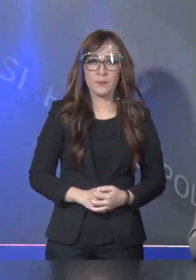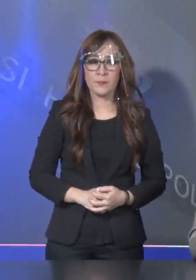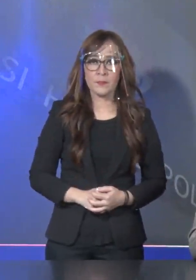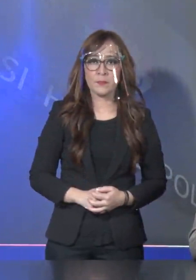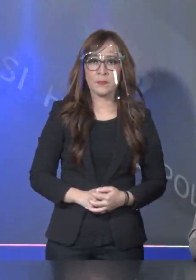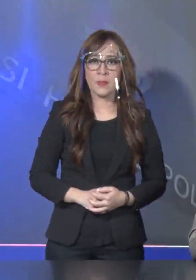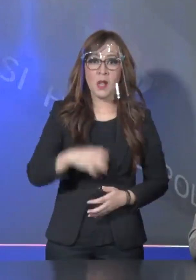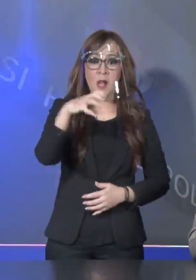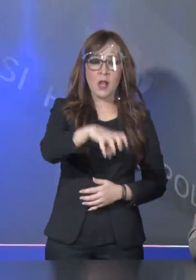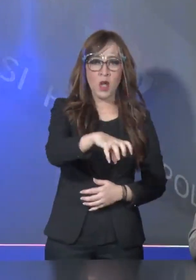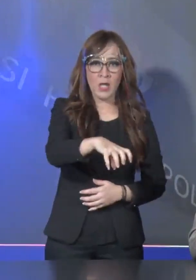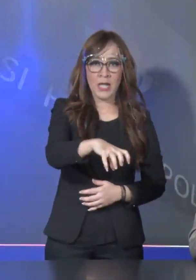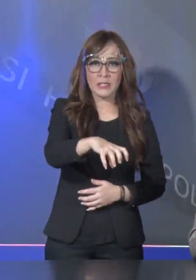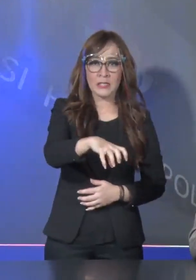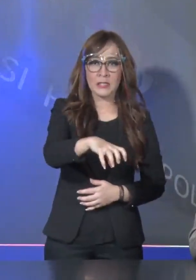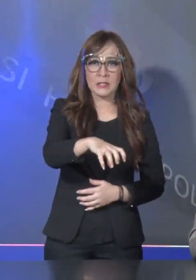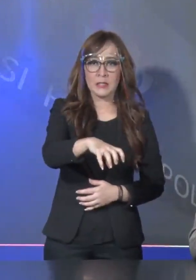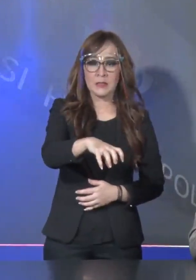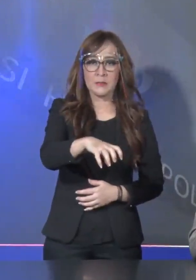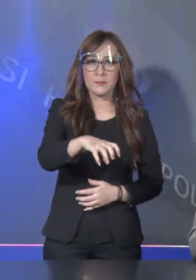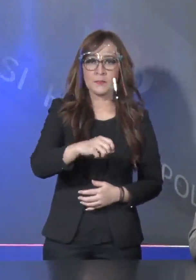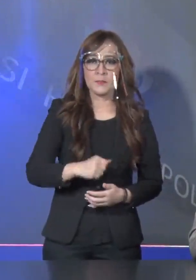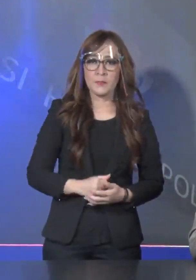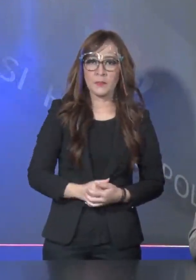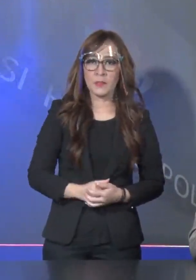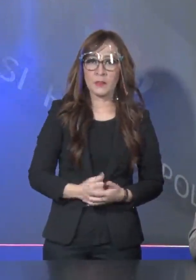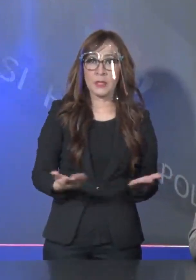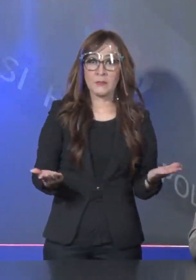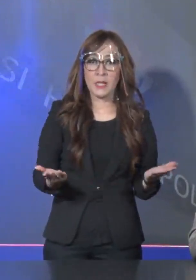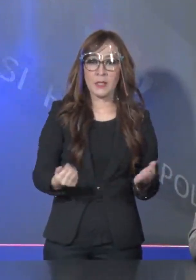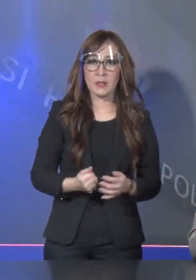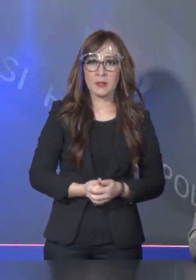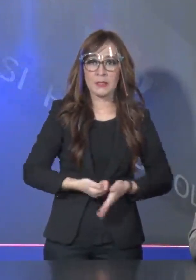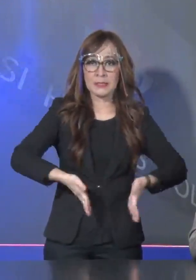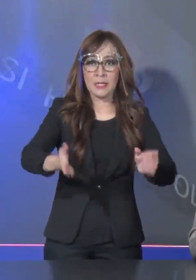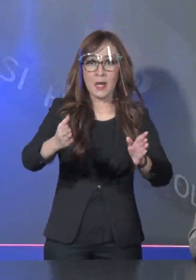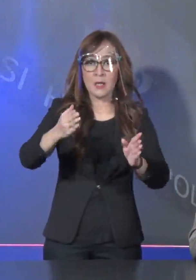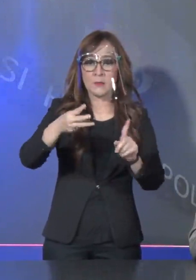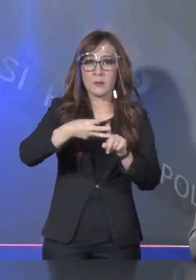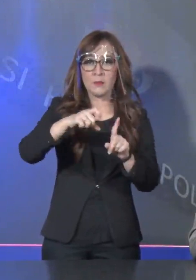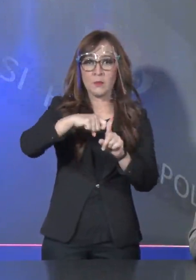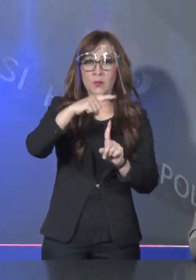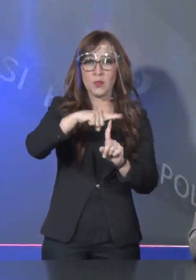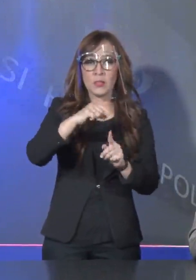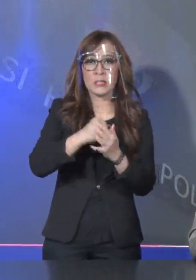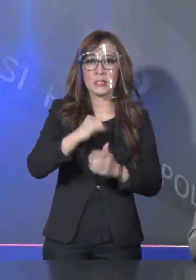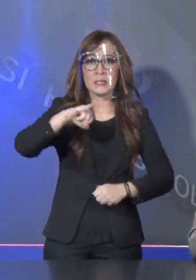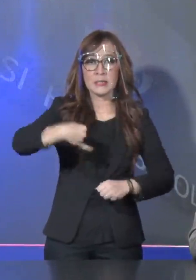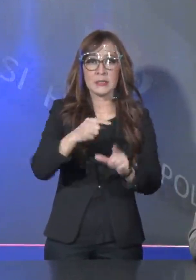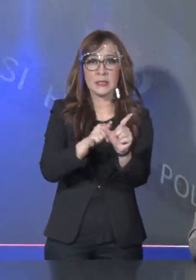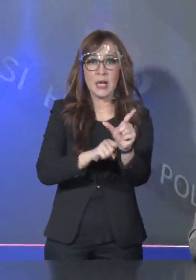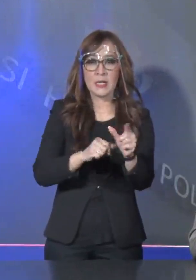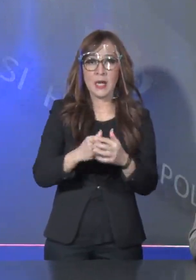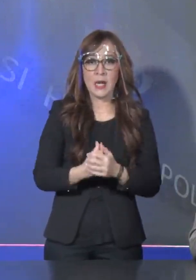TKP dari kecelakaan tunggal tersebut yaitu di Jalan Bukit Jaya,